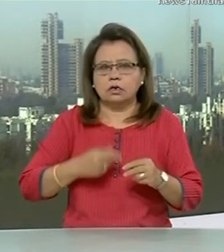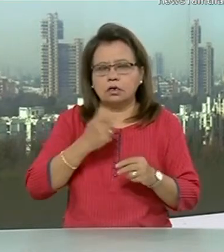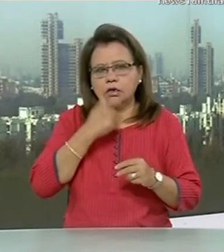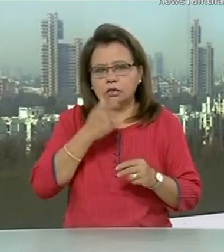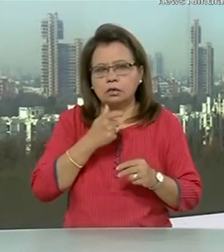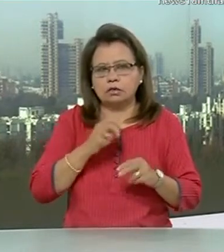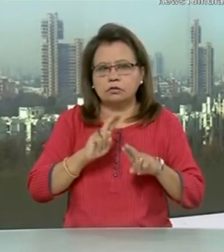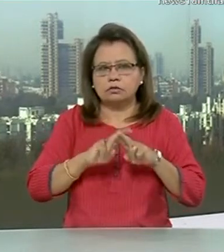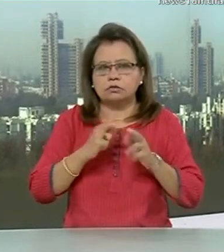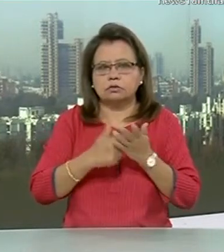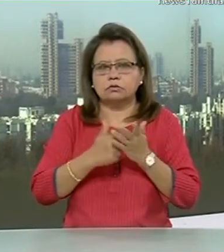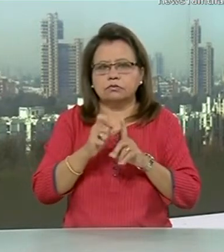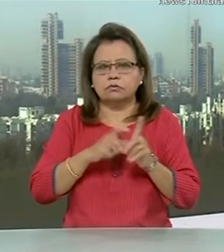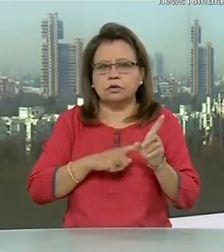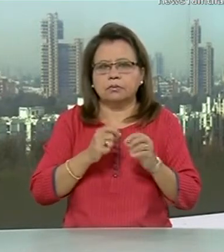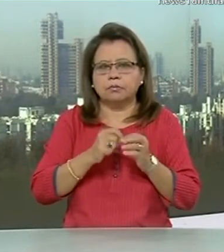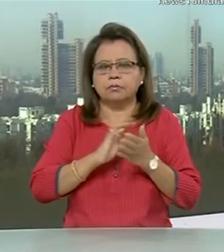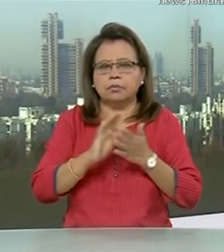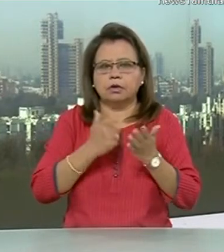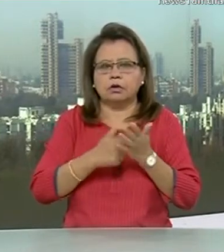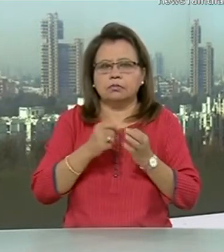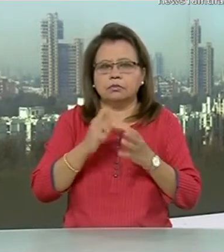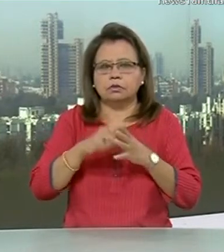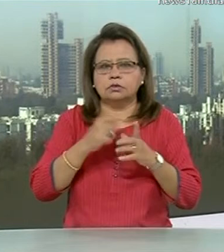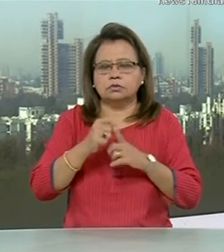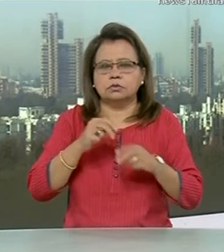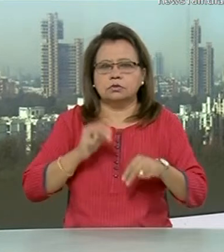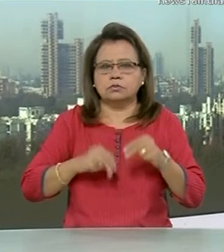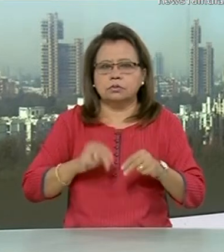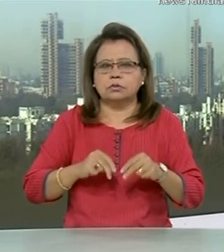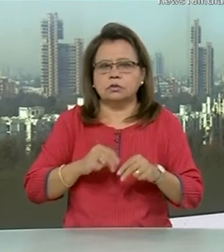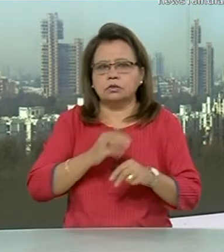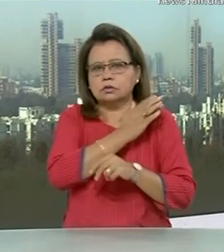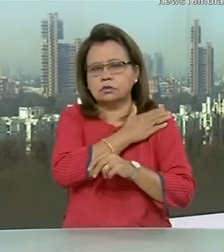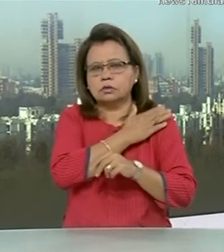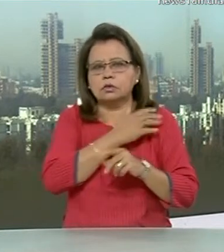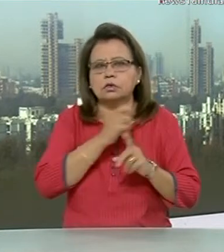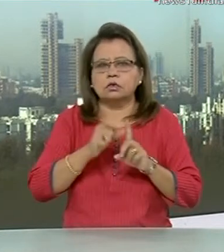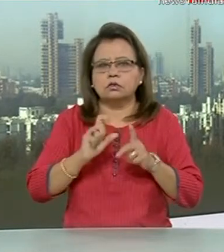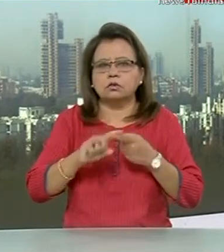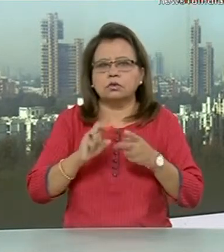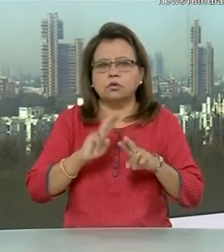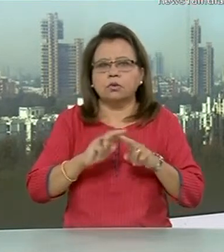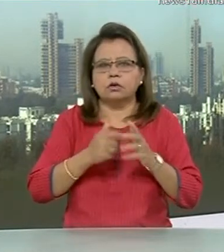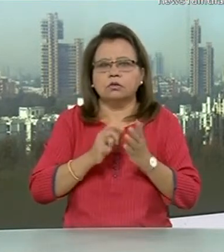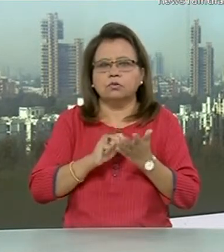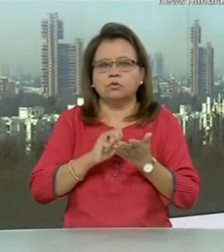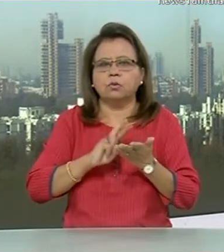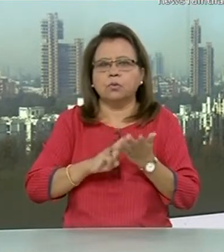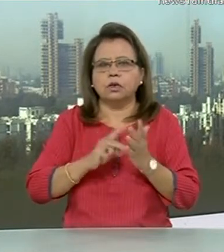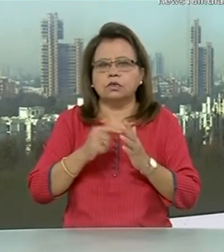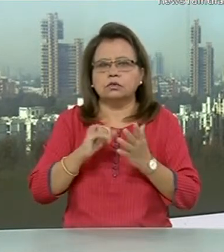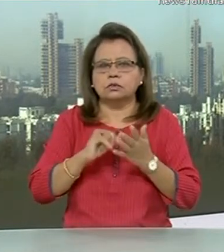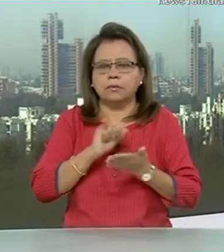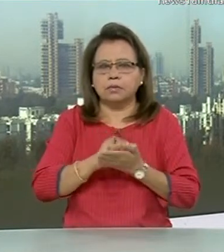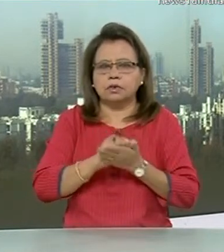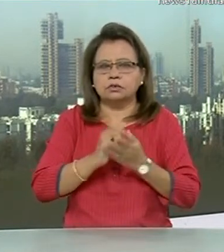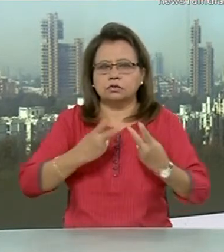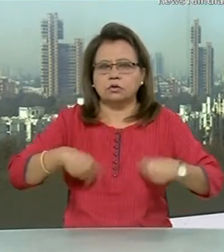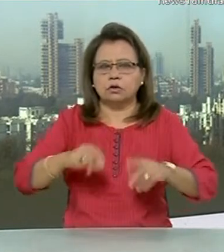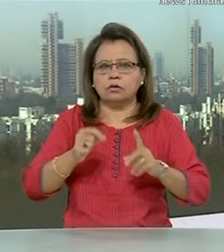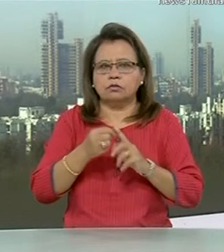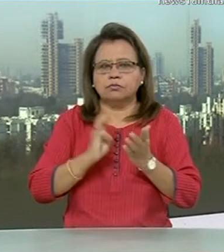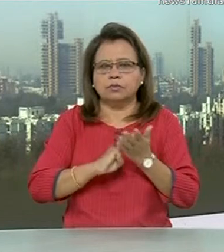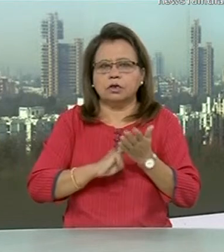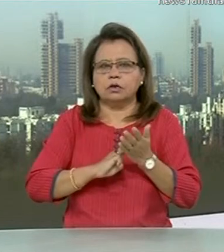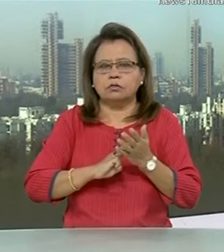ऐलान कर दिया गया शुक्रवार को बिहार बीजेपी के चुनाव प्रभारी देवेंद्र फडणवीस ने प्रेस कांफ्रेंस कर पीएम मोदी के